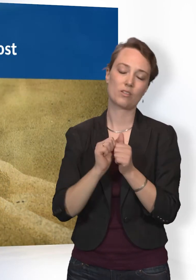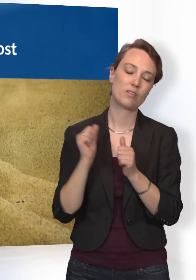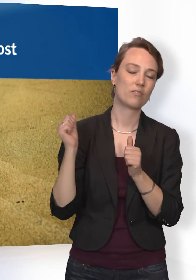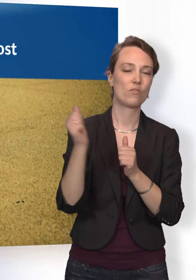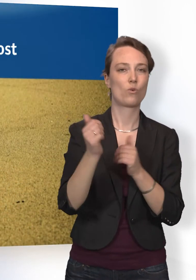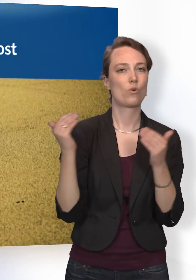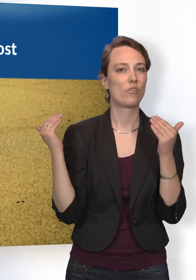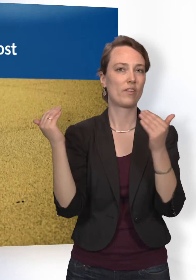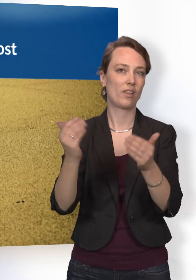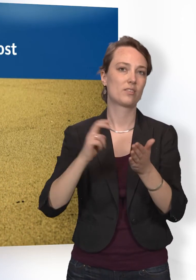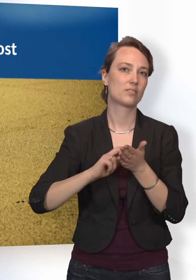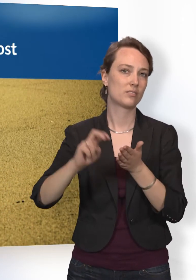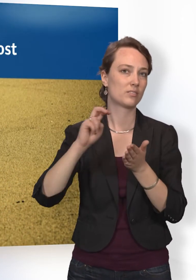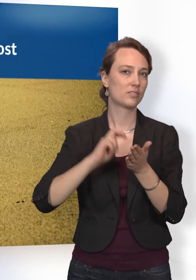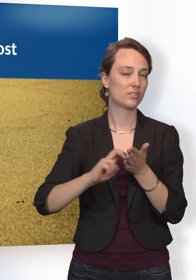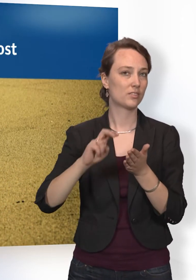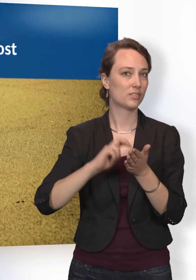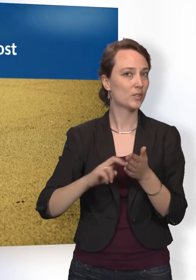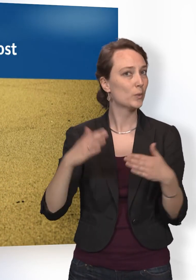mutig voran.